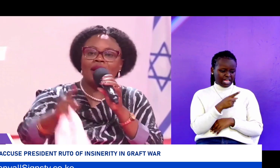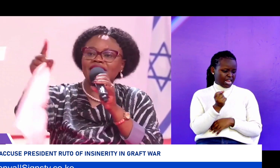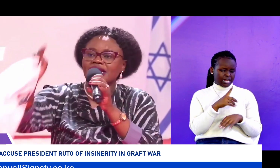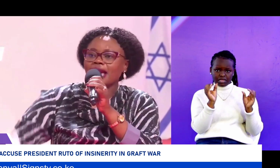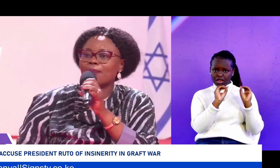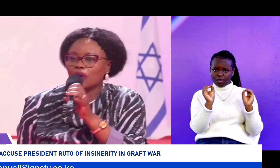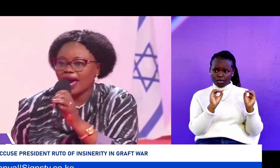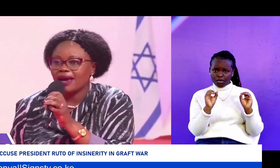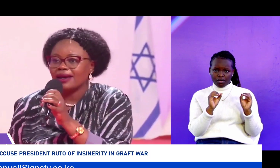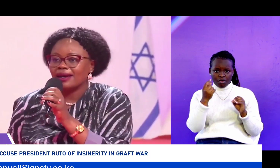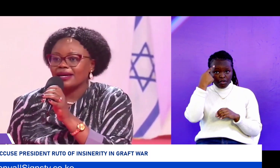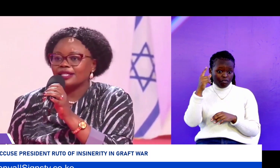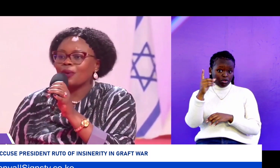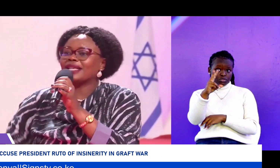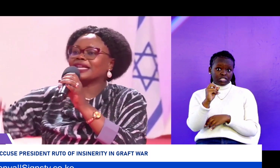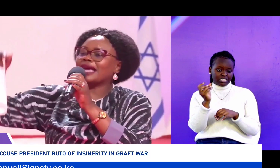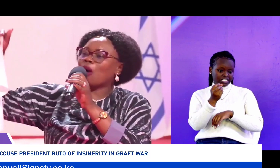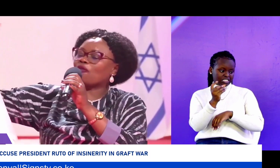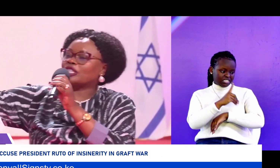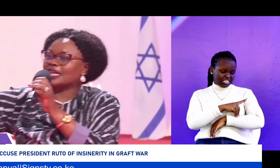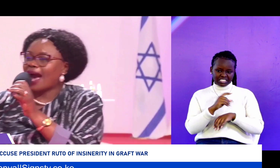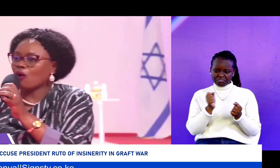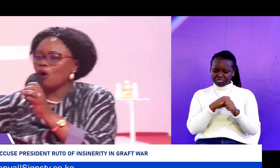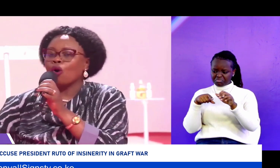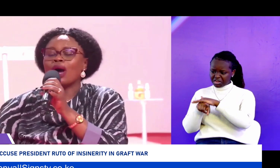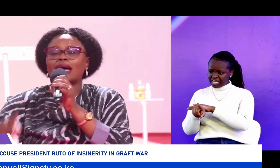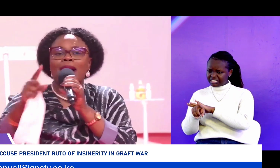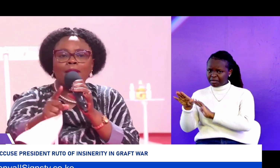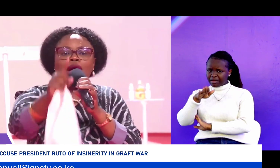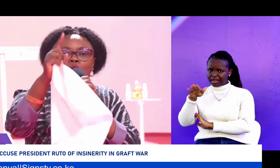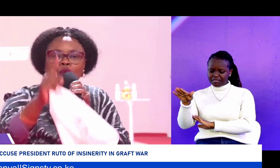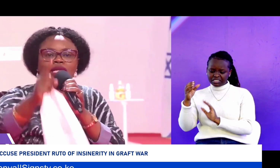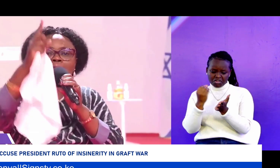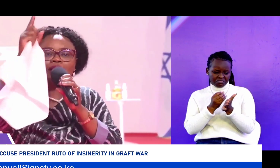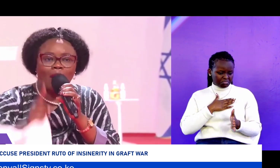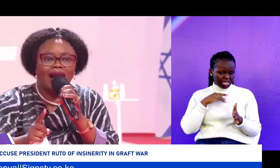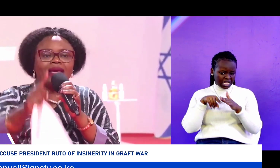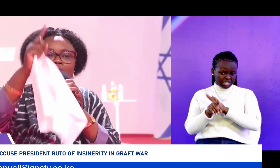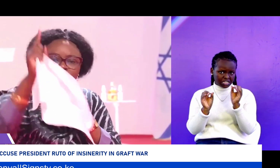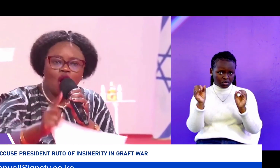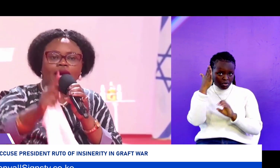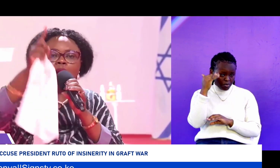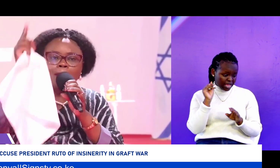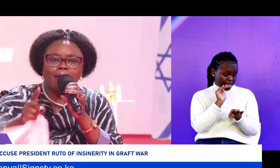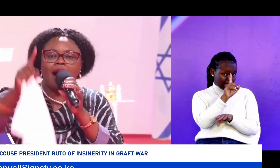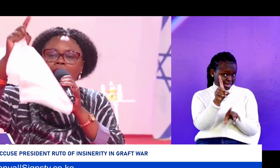siwezi ingia bunge. Siwezi ingia kwa ofisi yangu kwa sababu ya kuuliza maswali ya wanyonge wa mama